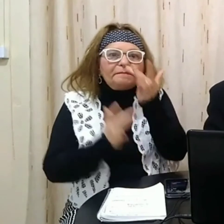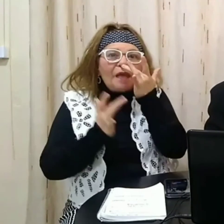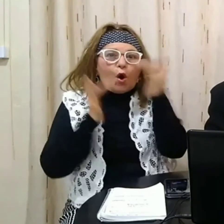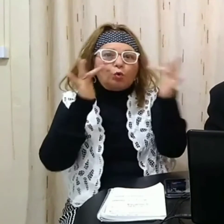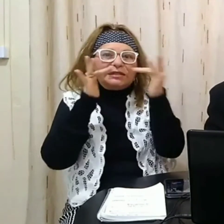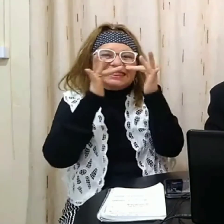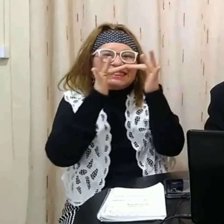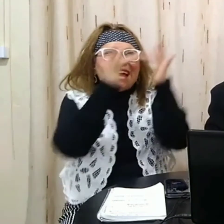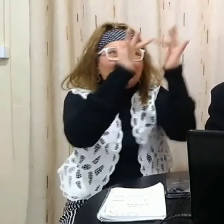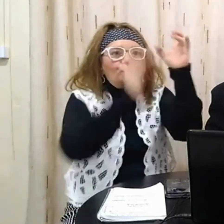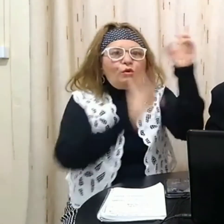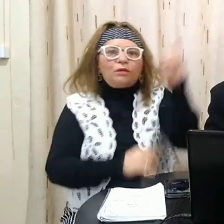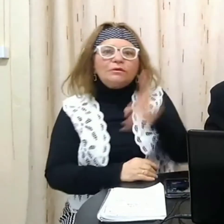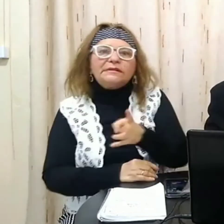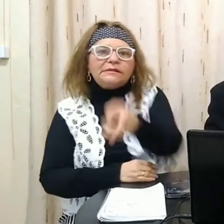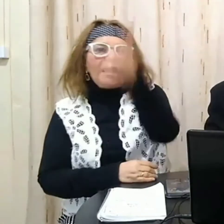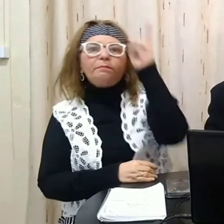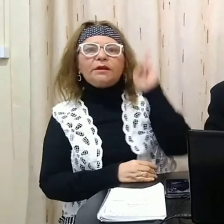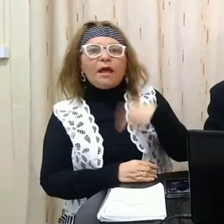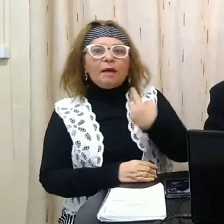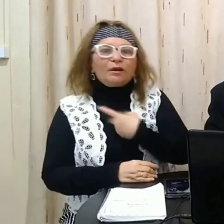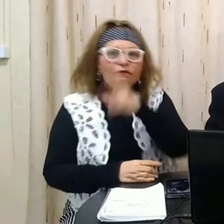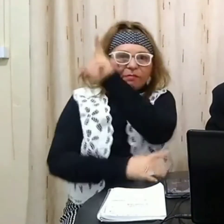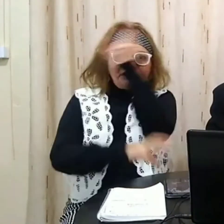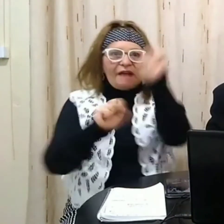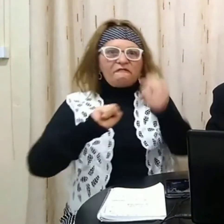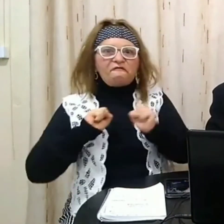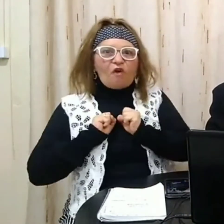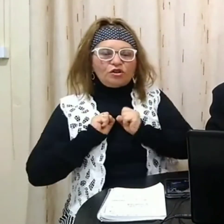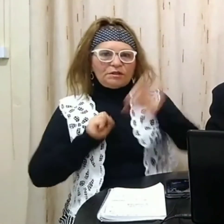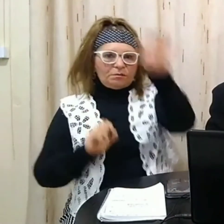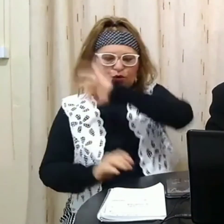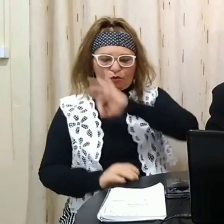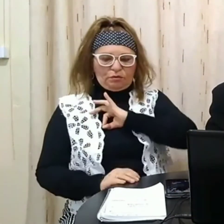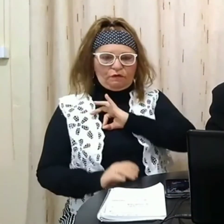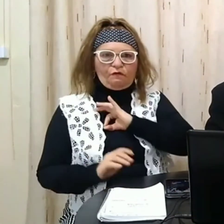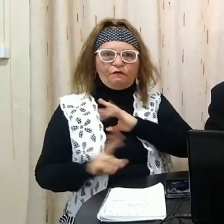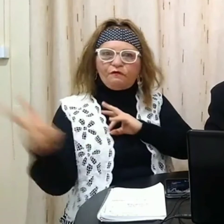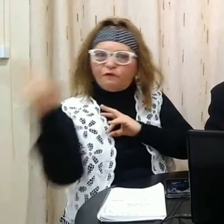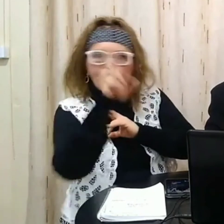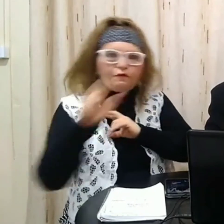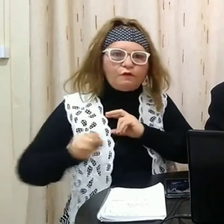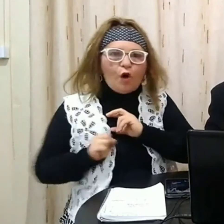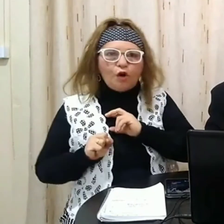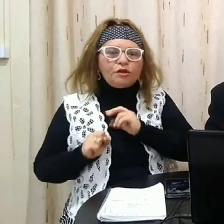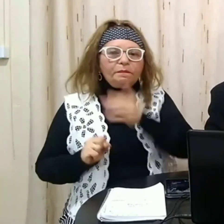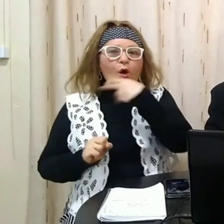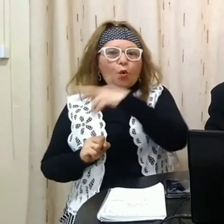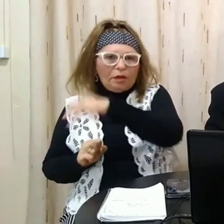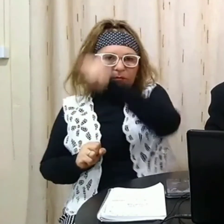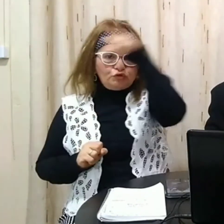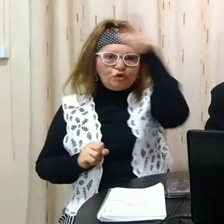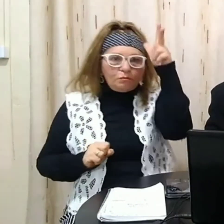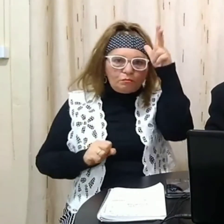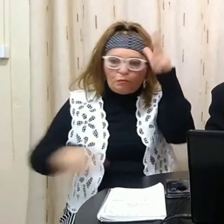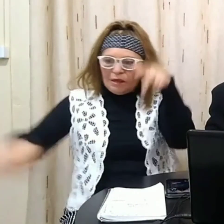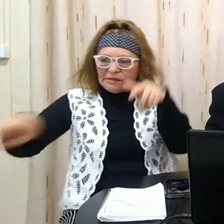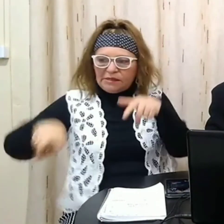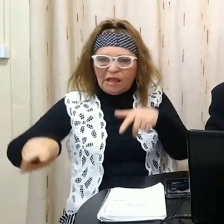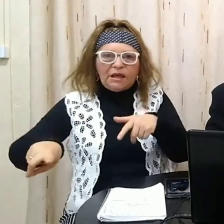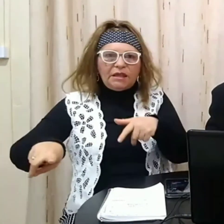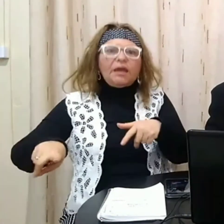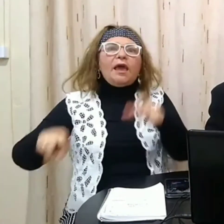o nosso Deus, para que possamos ficar fortes diante dele. Arão não aguentou a pressão e então